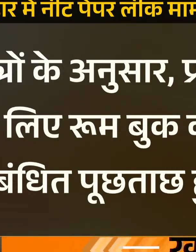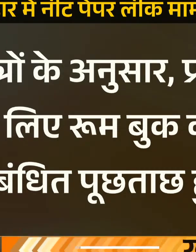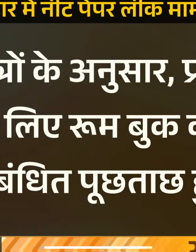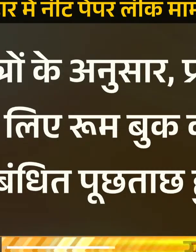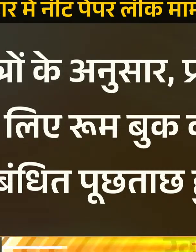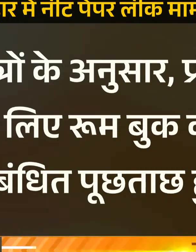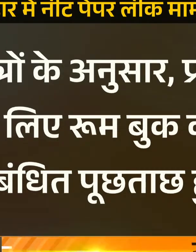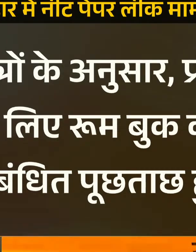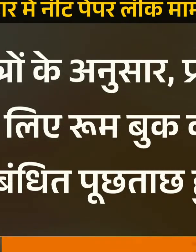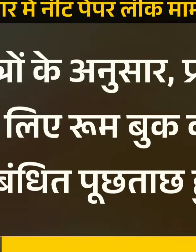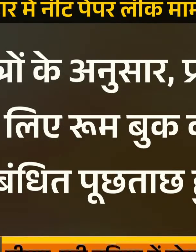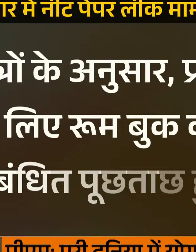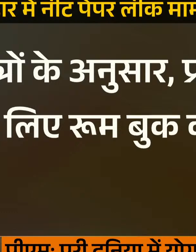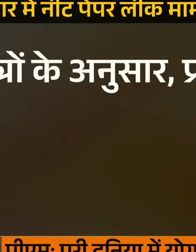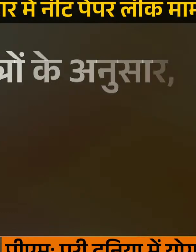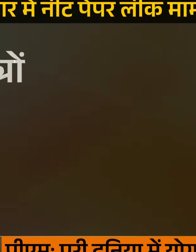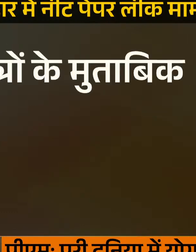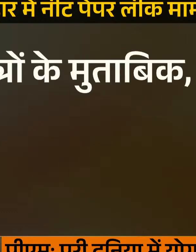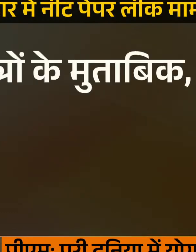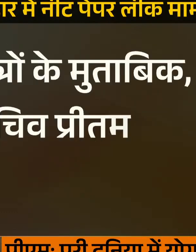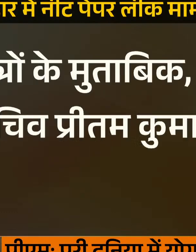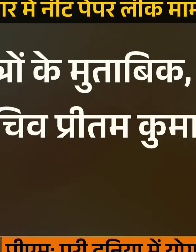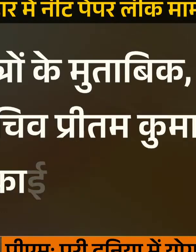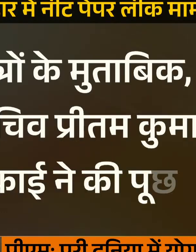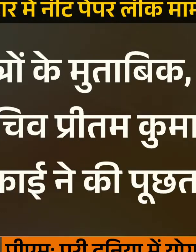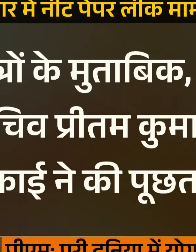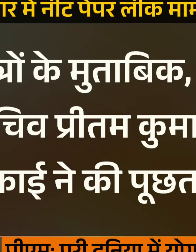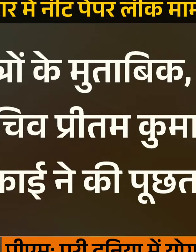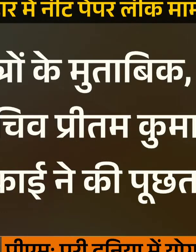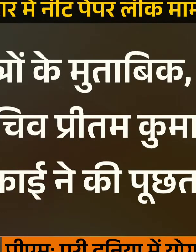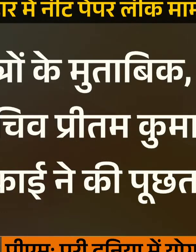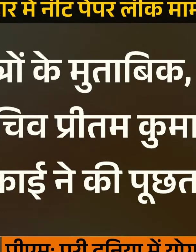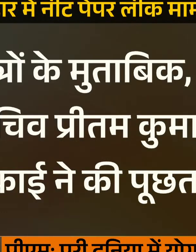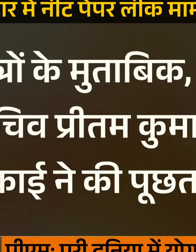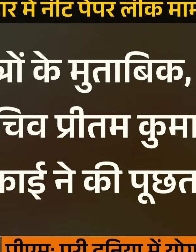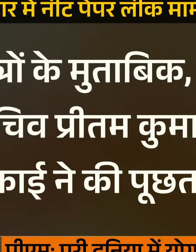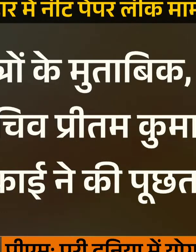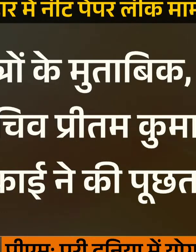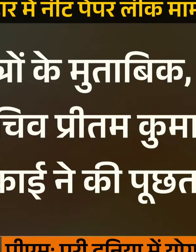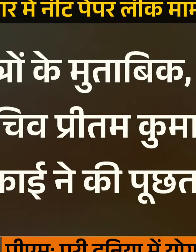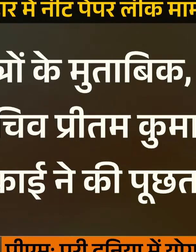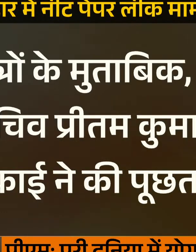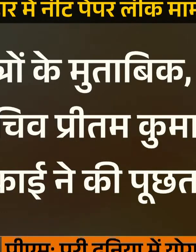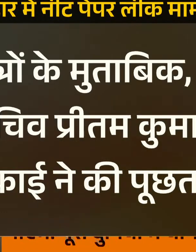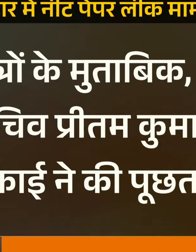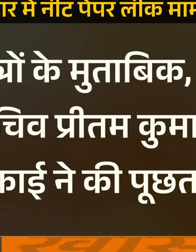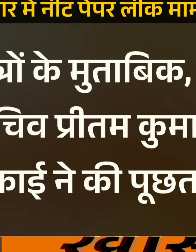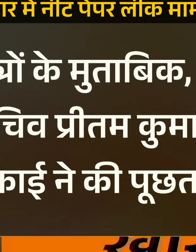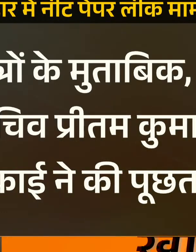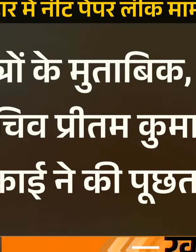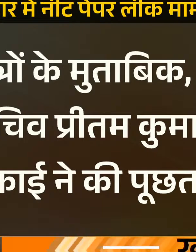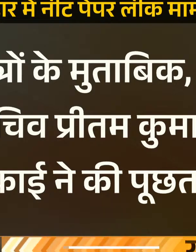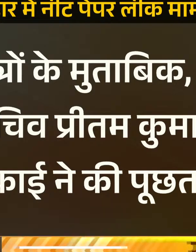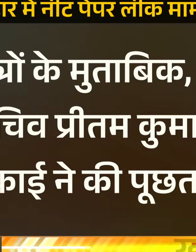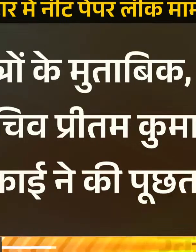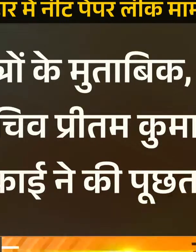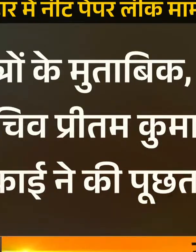हालांकि आर्थिक अपराधी इकाई ने इस मामले में अभी कोई जानकारी नहीं दी है।